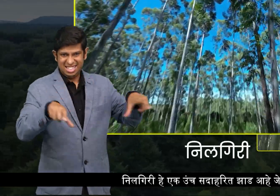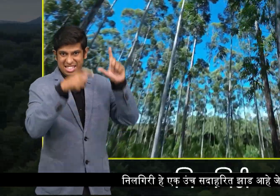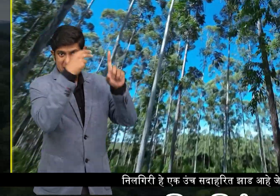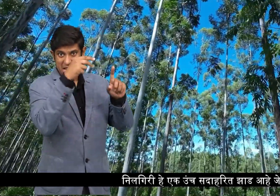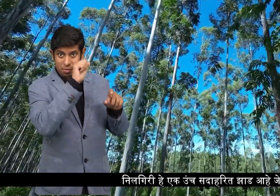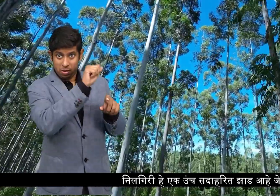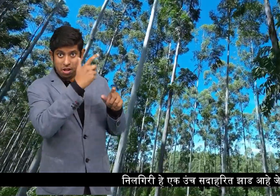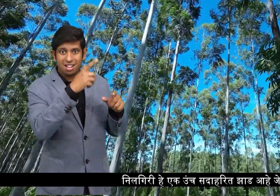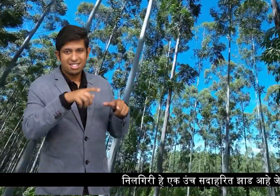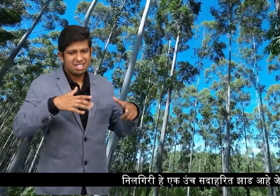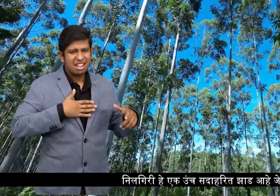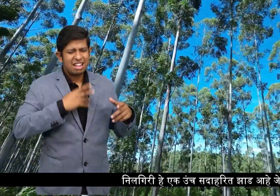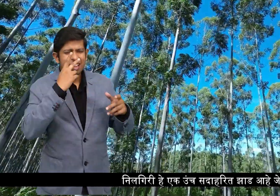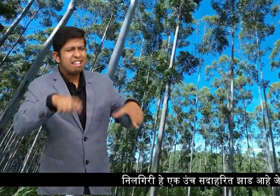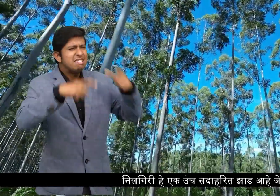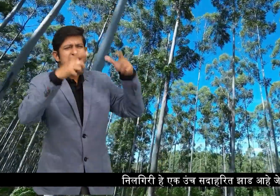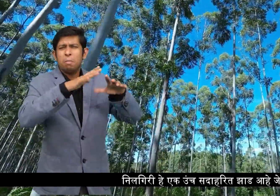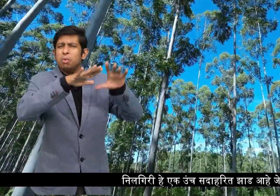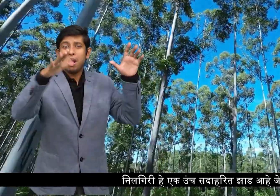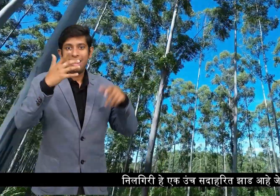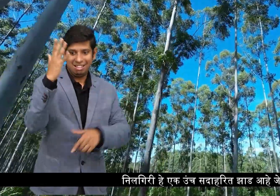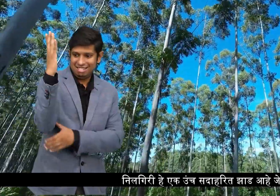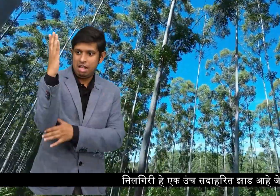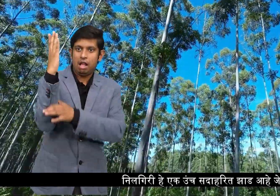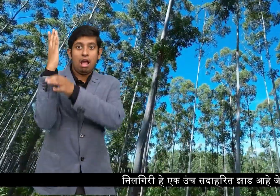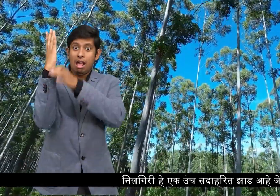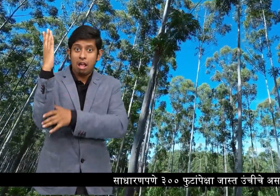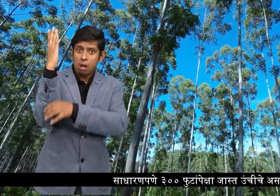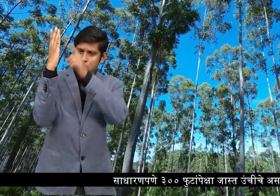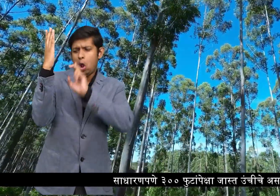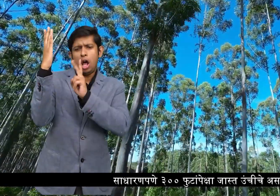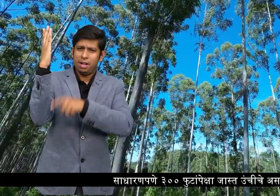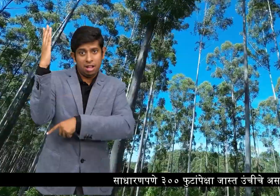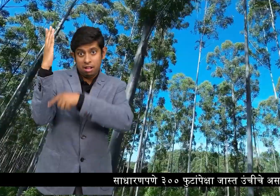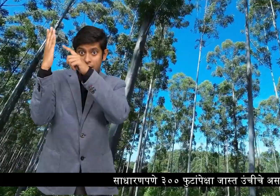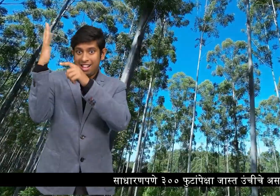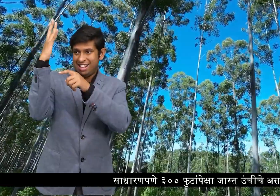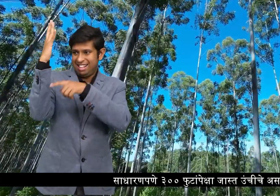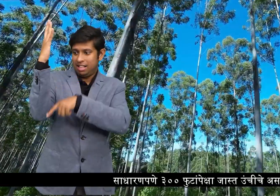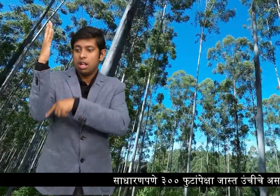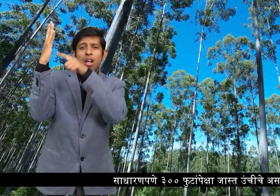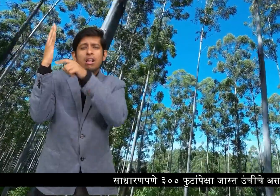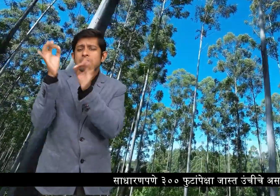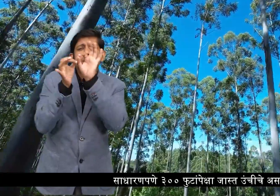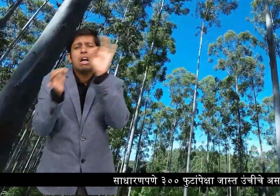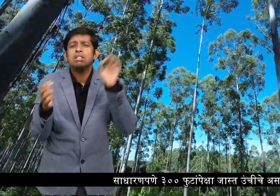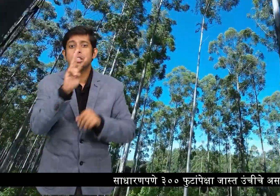निलगिरी हे एक उंच सदाहरित झाड आहे जे साधारणपणे 300 फुटांपेक्षा